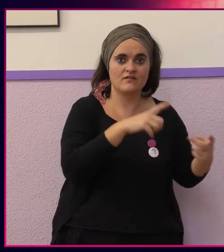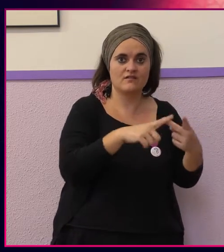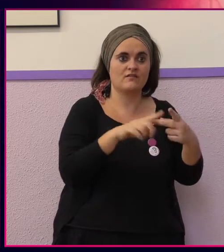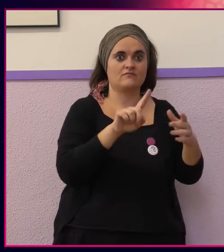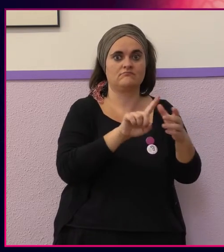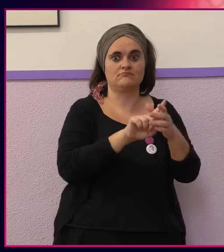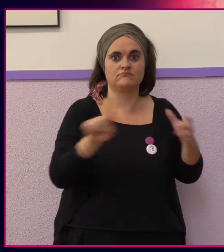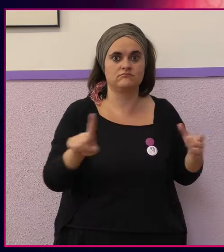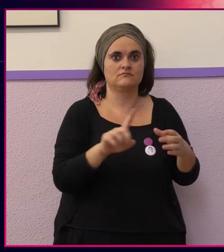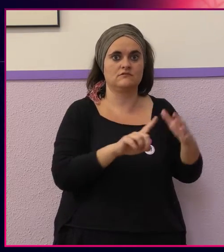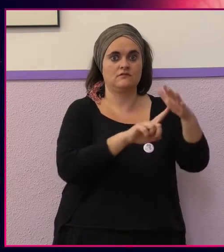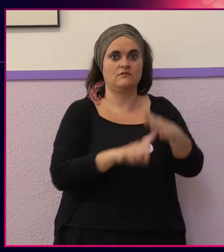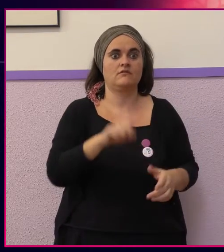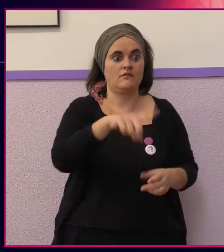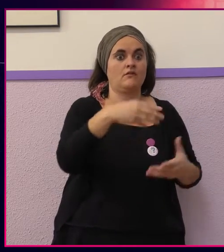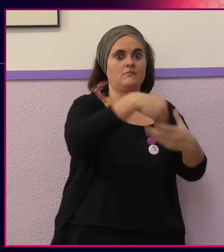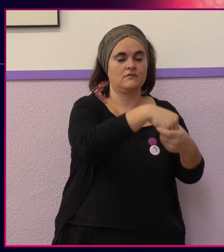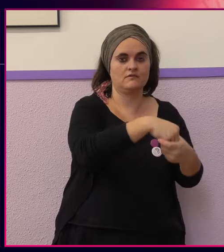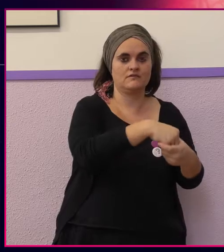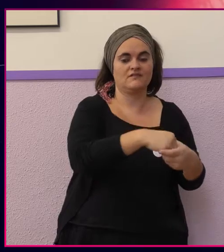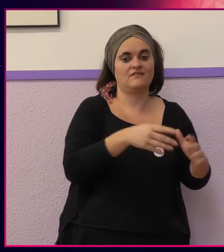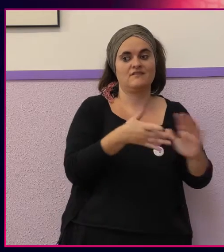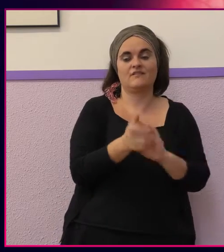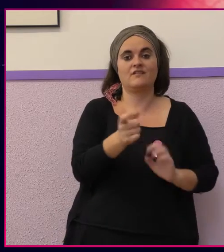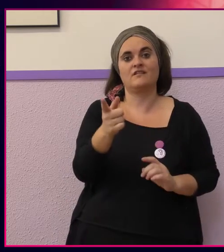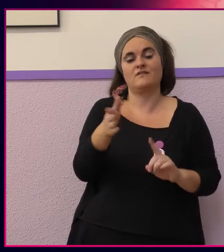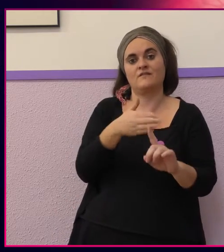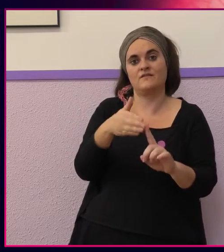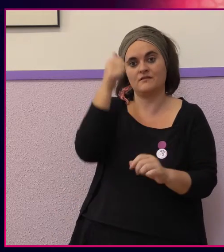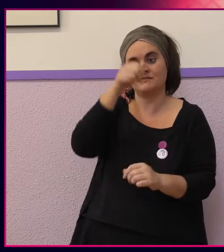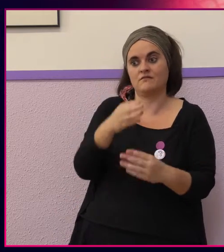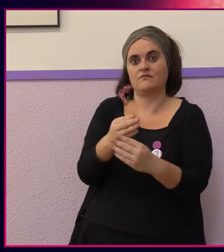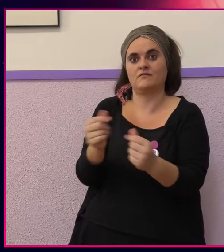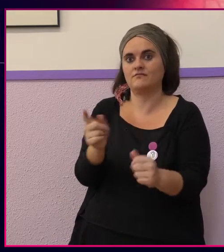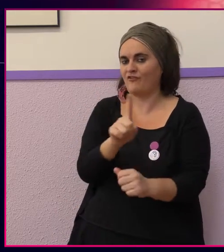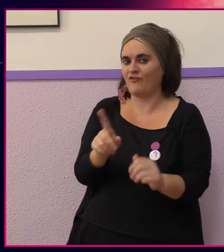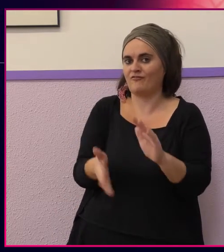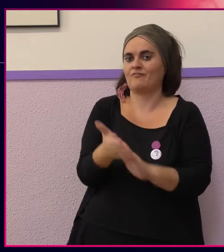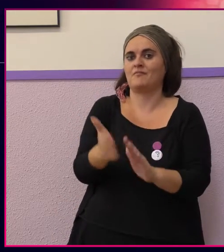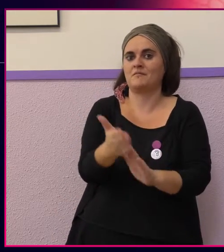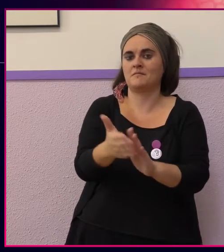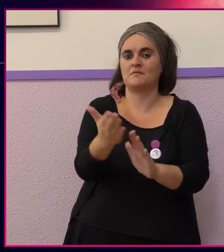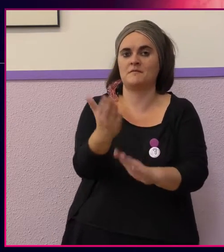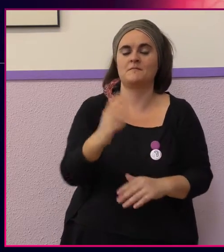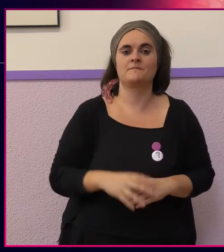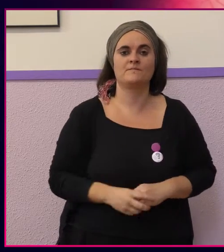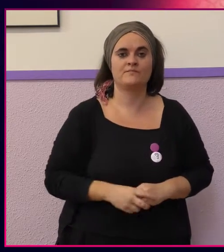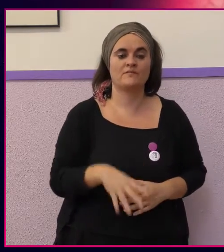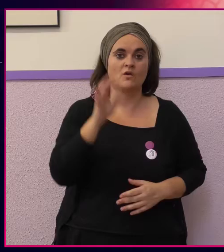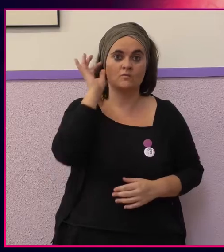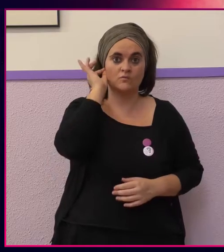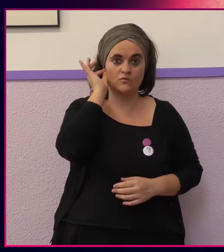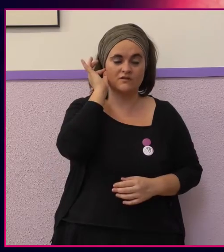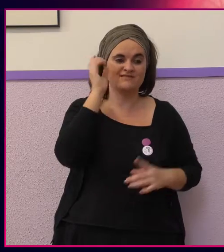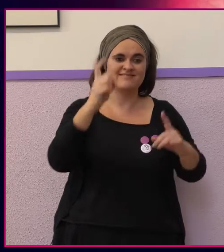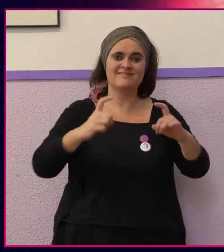excluyentes y está muy lejos de acabar con la violencia machista las mujeres que